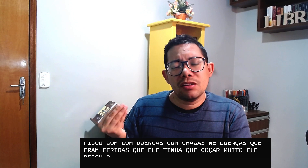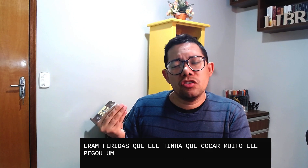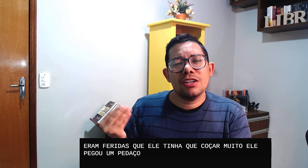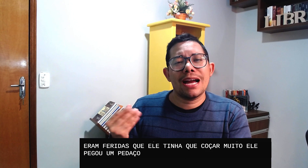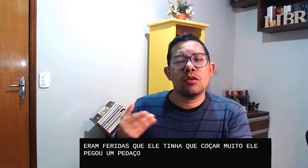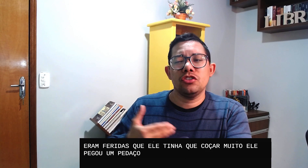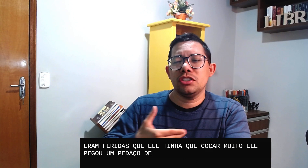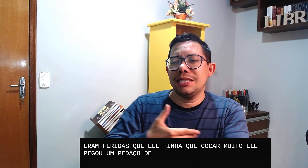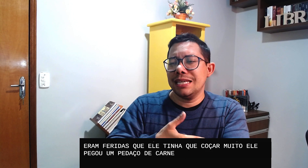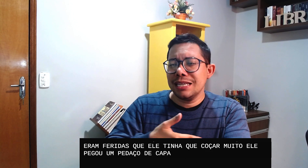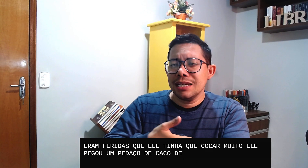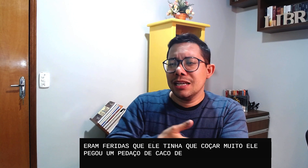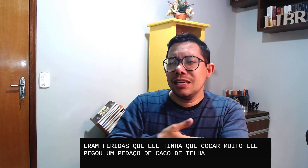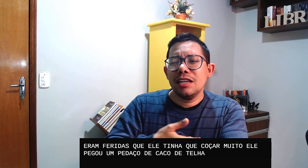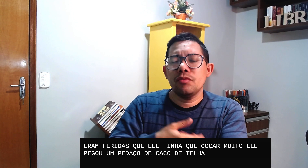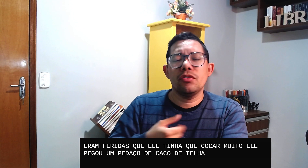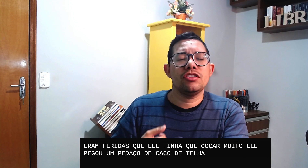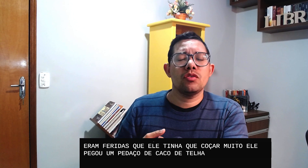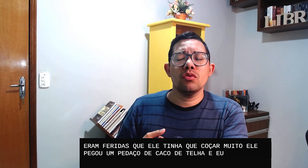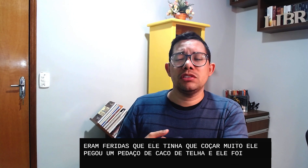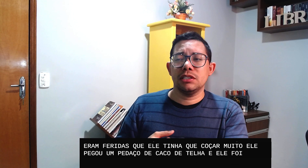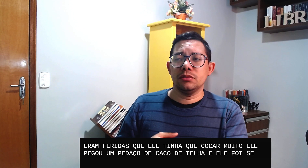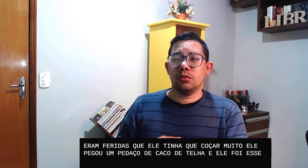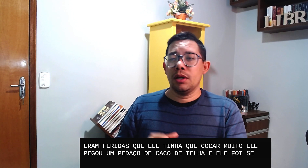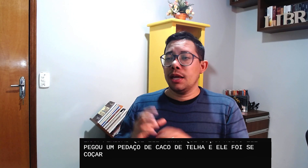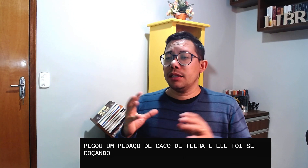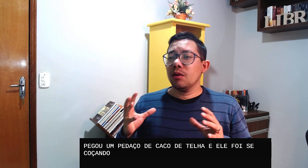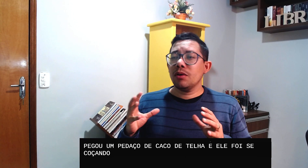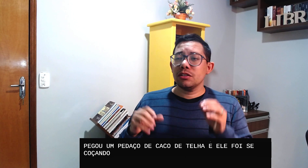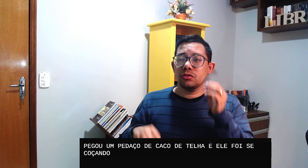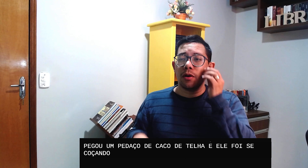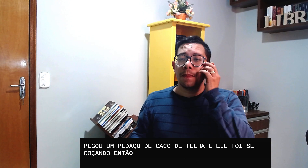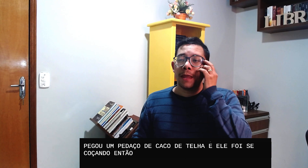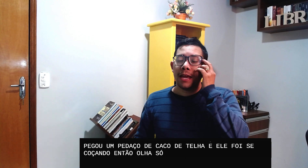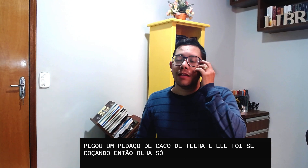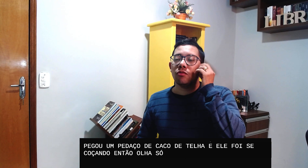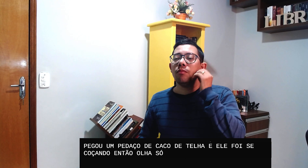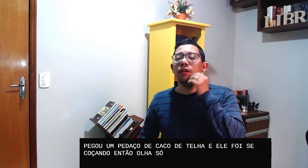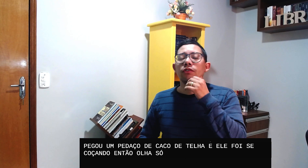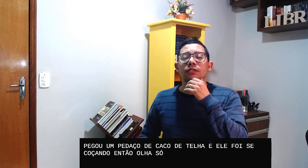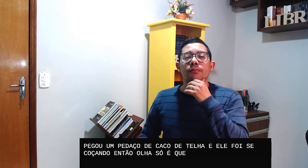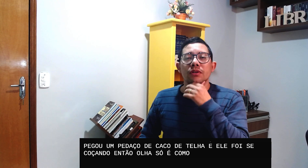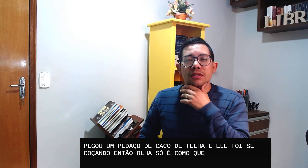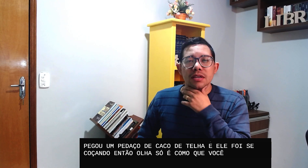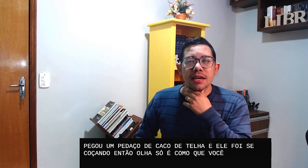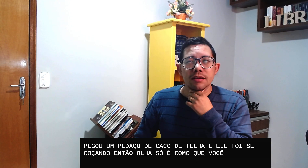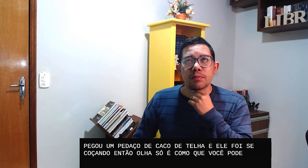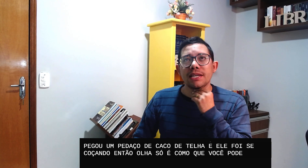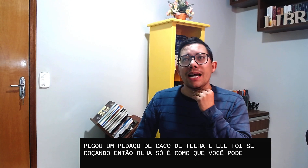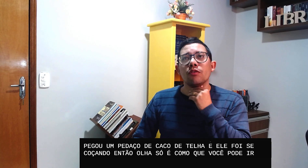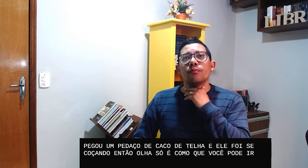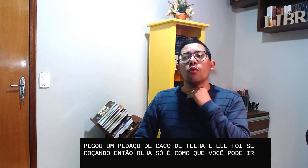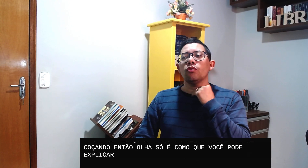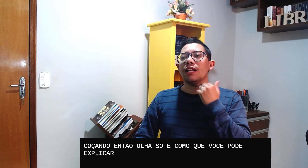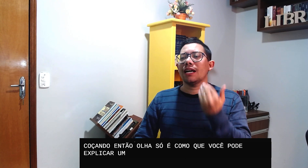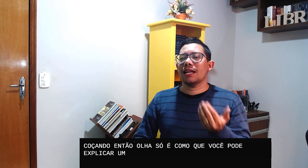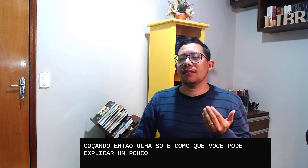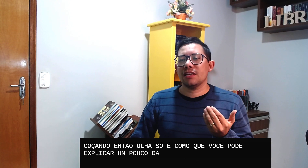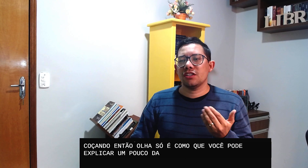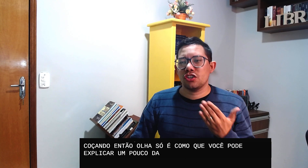de caco de telha e ele foi se coçando. Então, olha só, como que você pode explicar um pouco da característica de